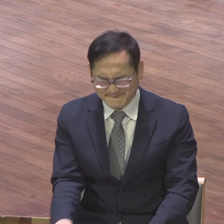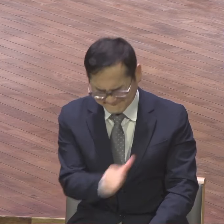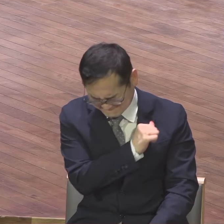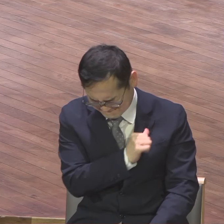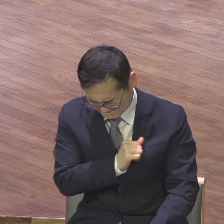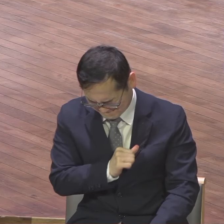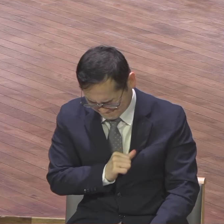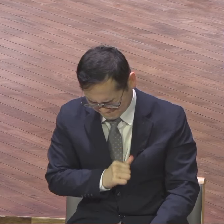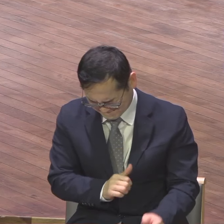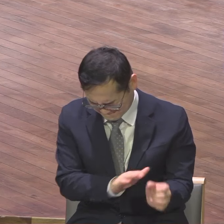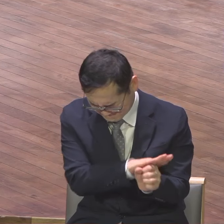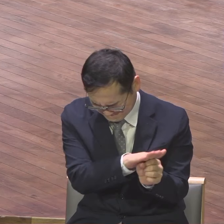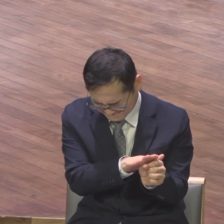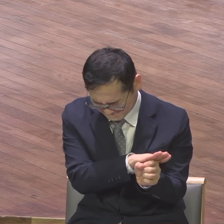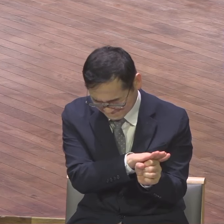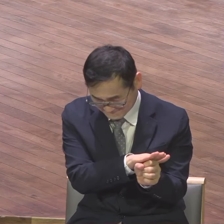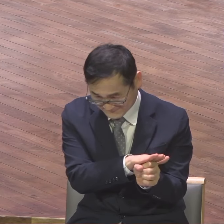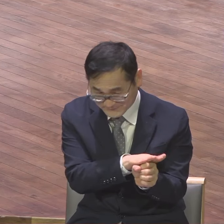성장해.